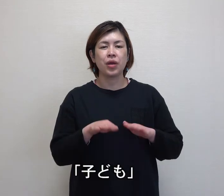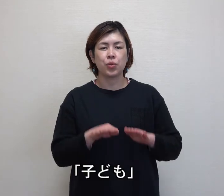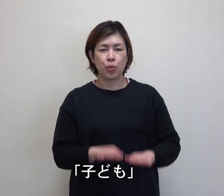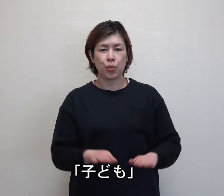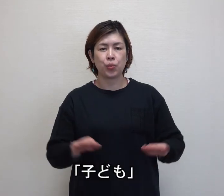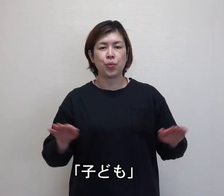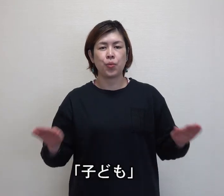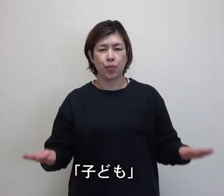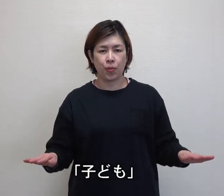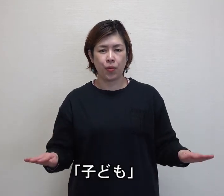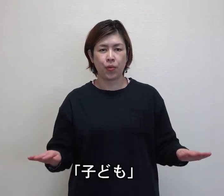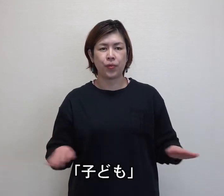子供、